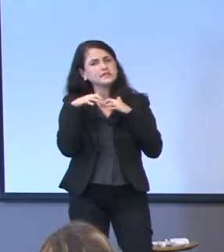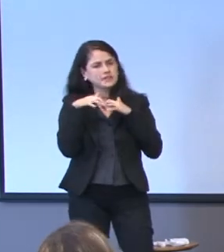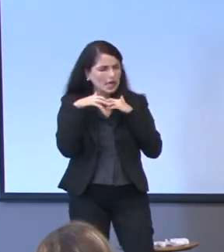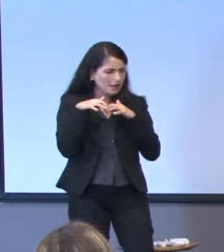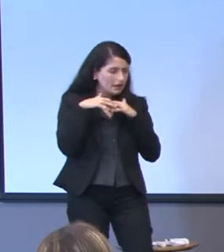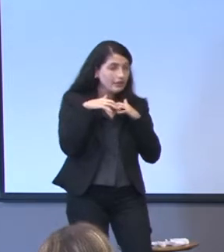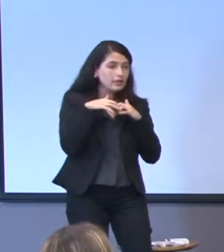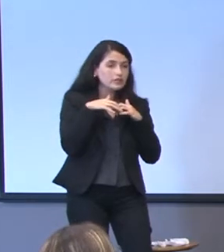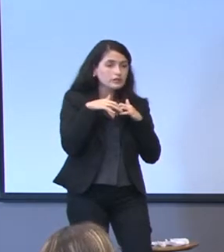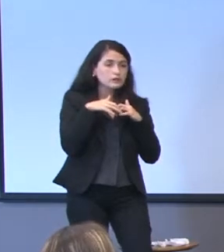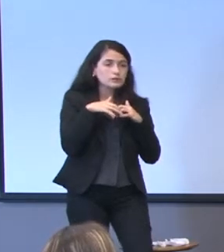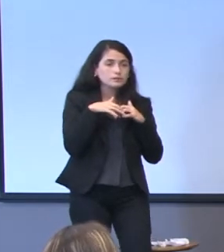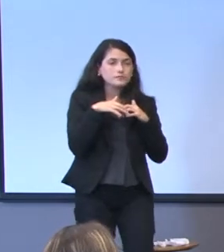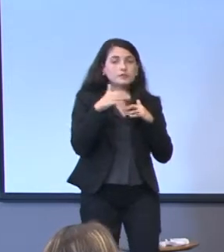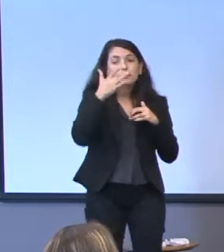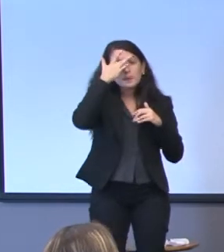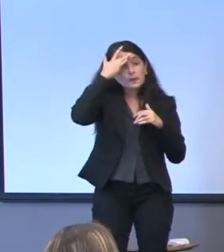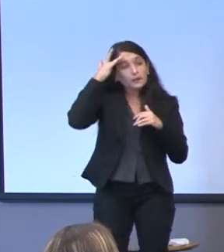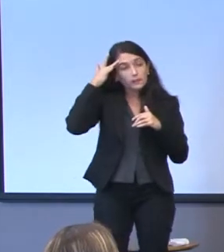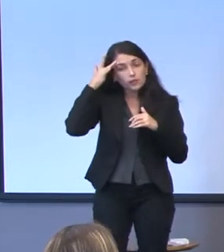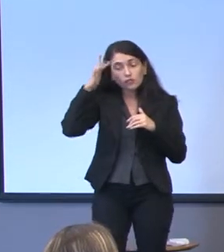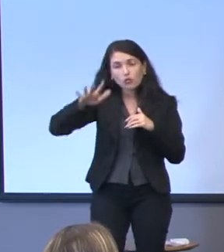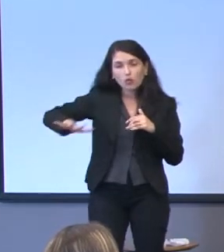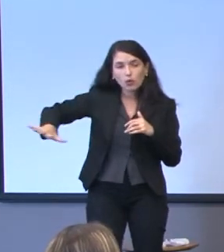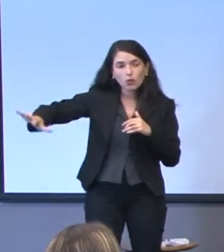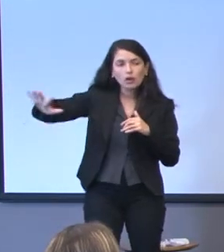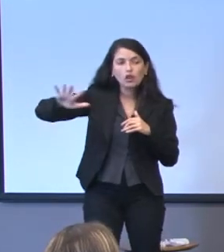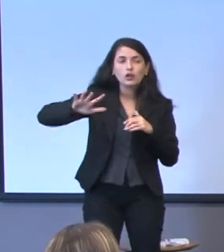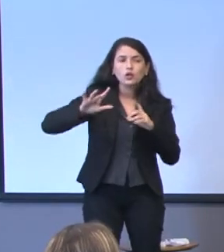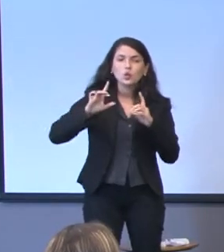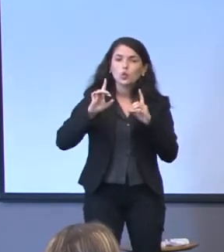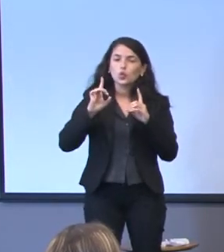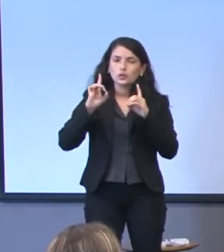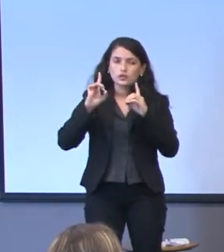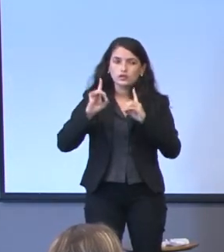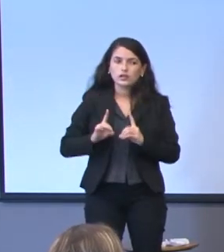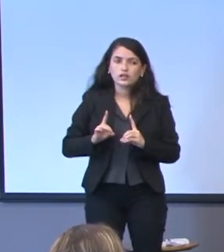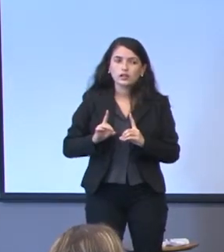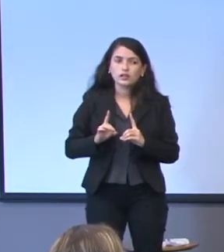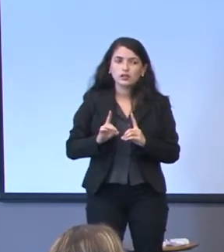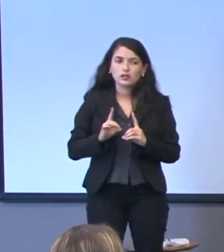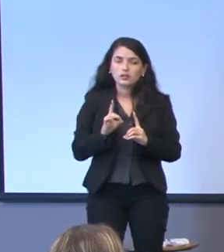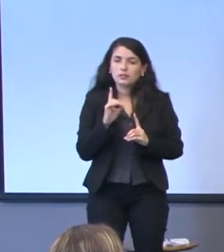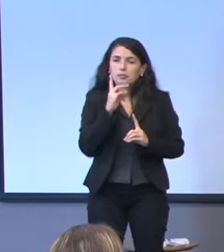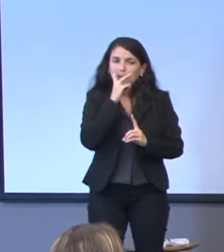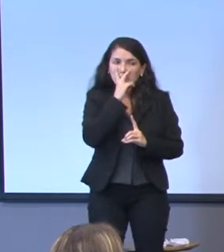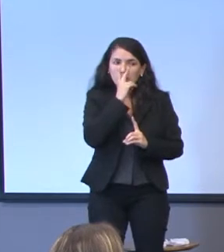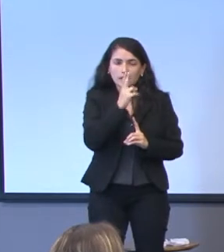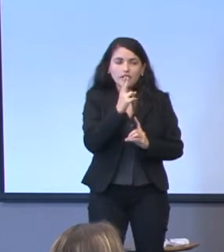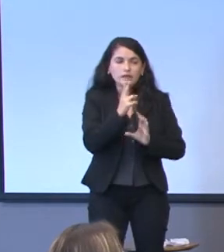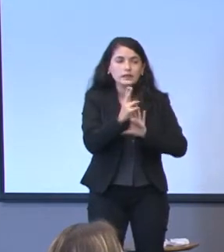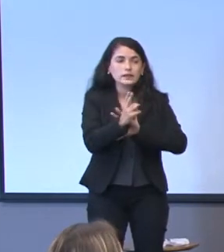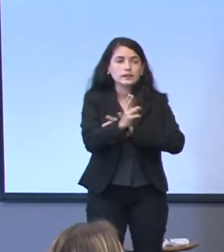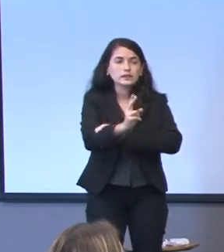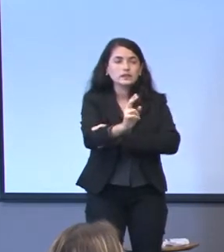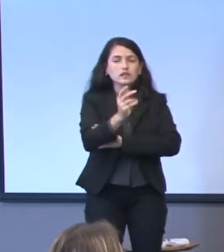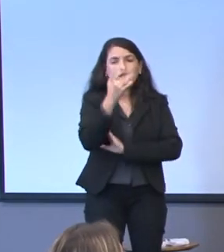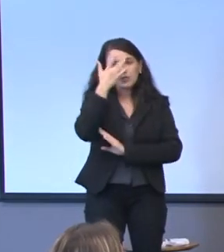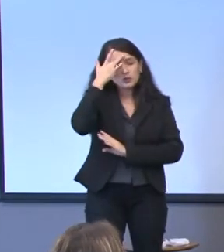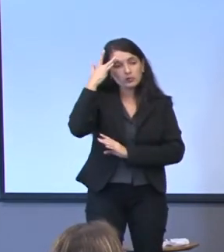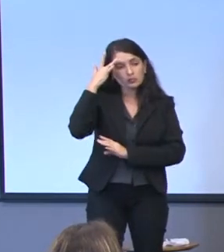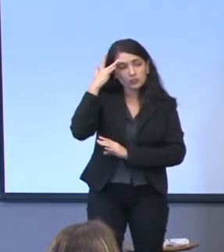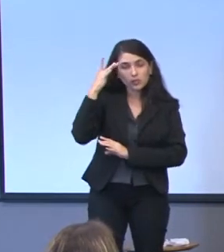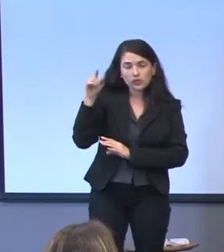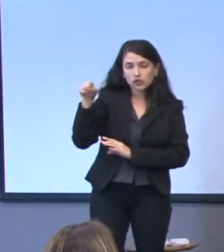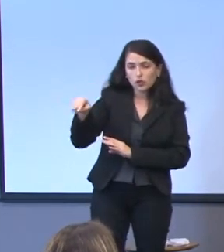que eu tenho ouvido de pessoas com deficiência se sentirem à parte quando dizem assim: essa pessoa